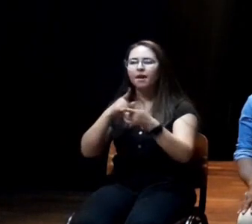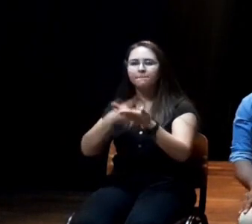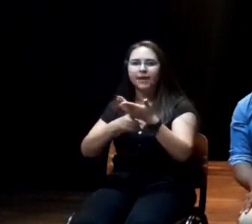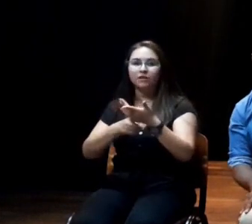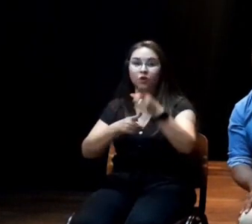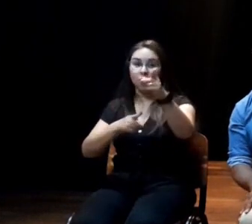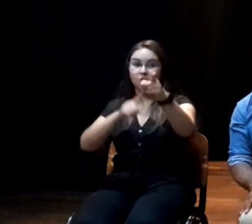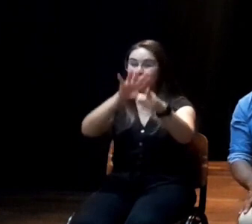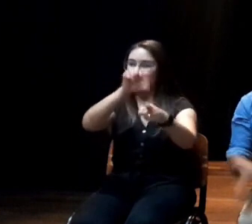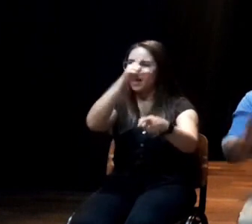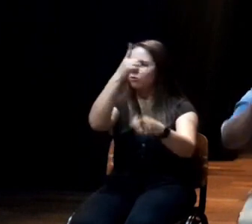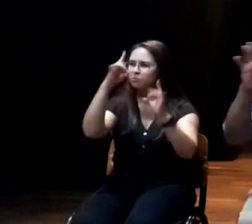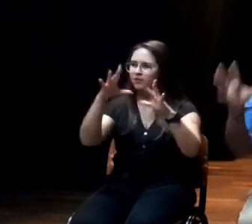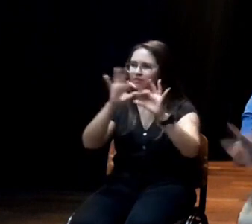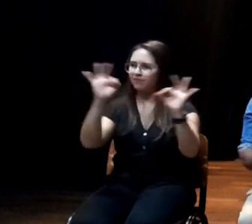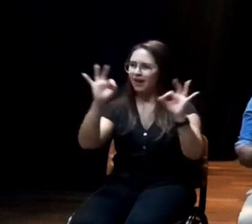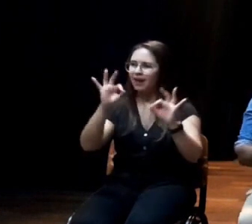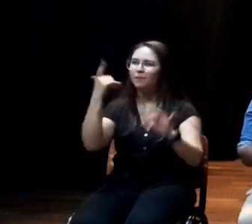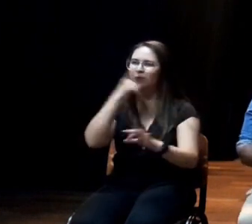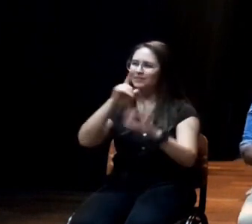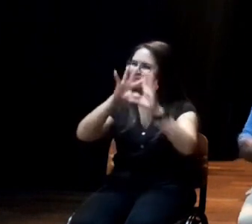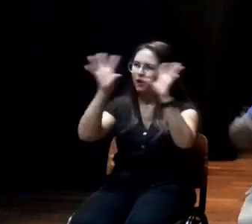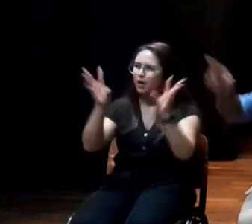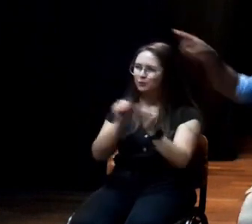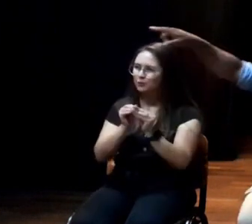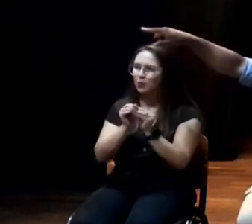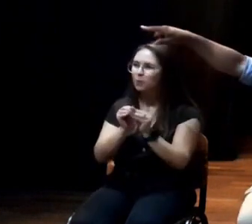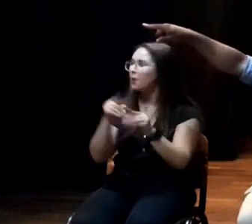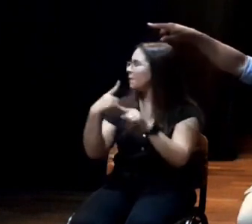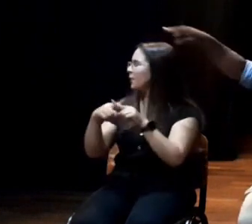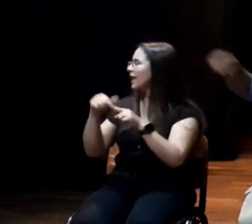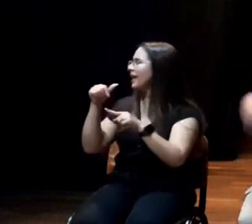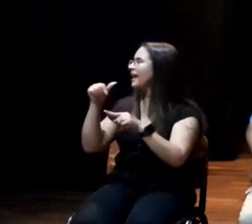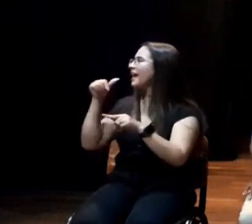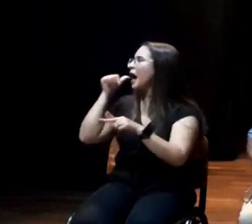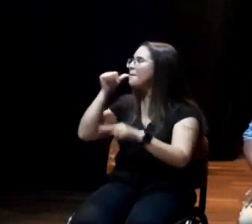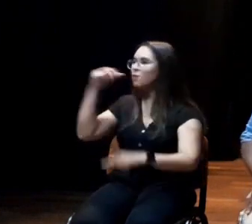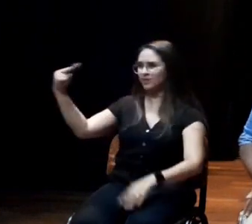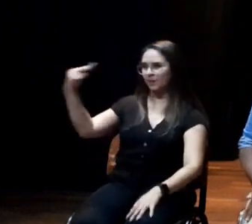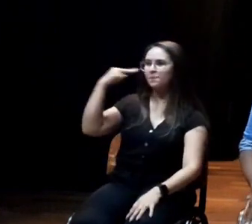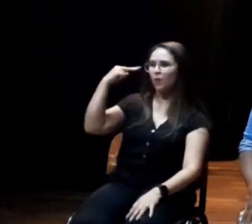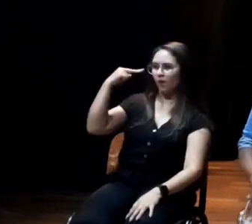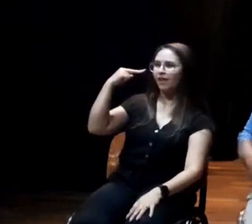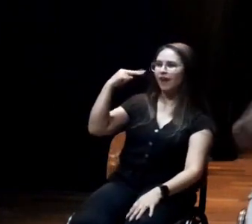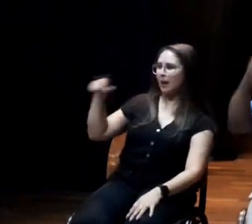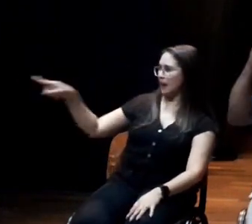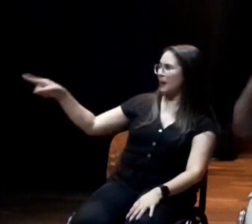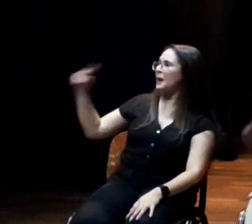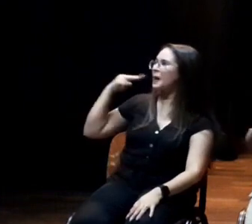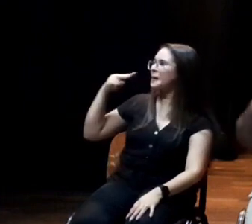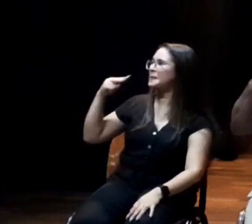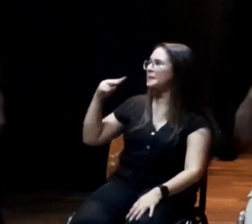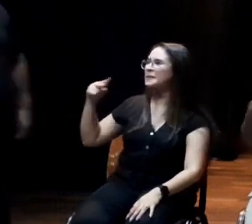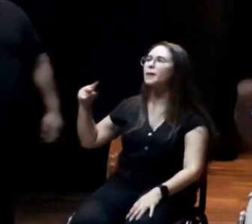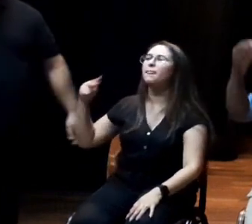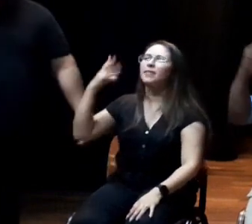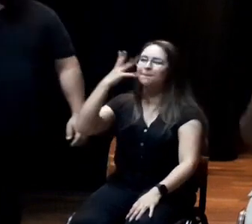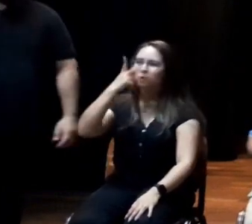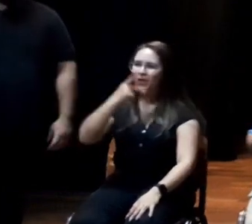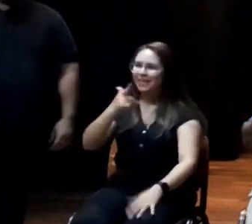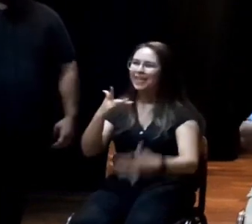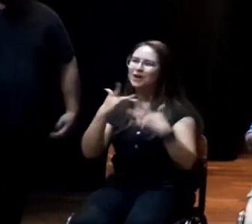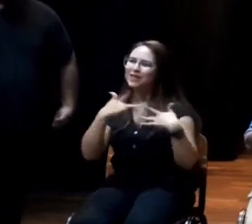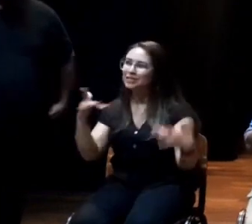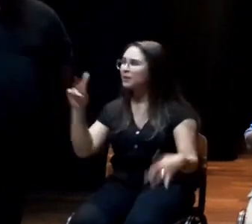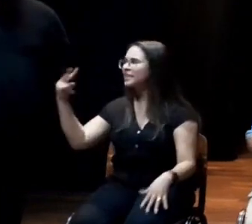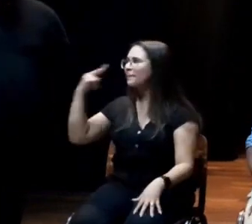Eu vou pegar a última fala dela lá para tentar fazer um resumão fechado, que a moça tá bem me olhando ali de cara feia. Ela é gentil, ela é bonita, mas ela tá